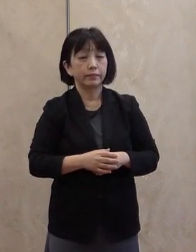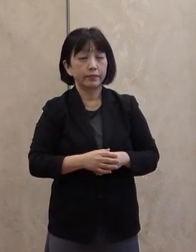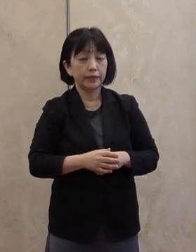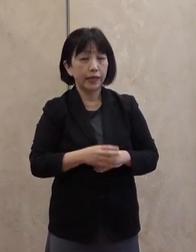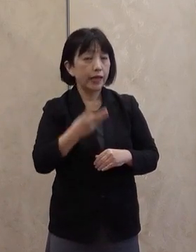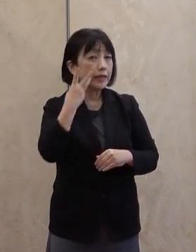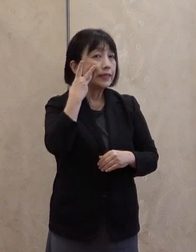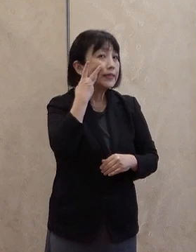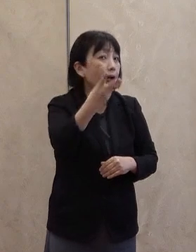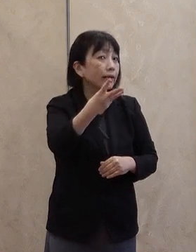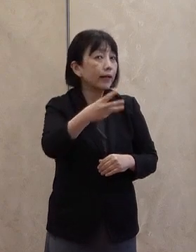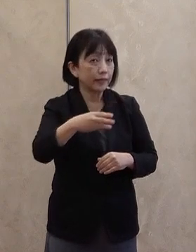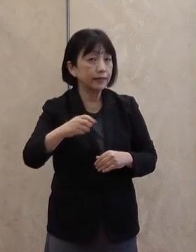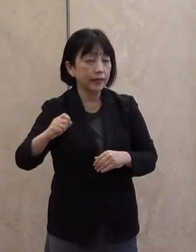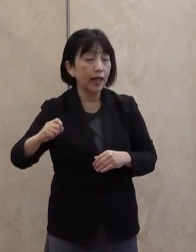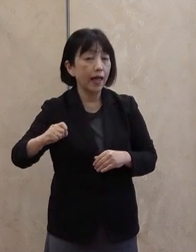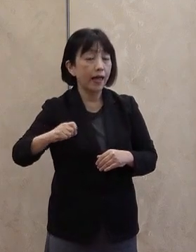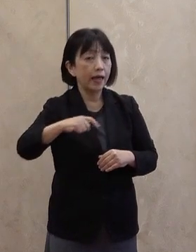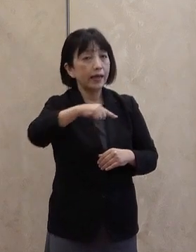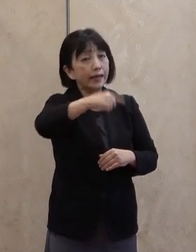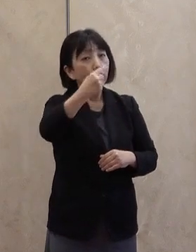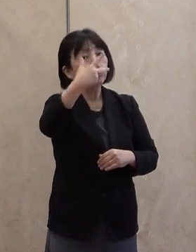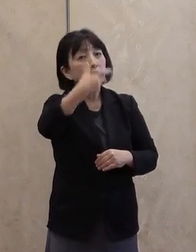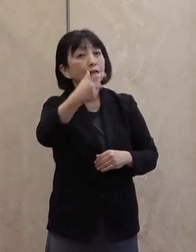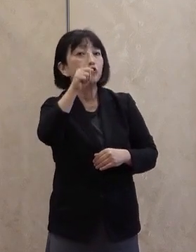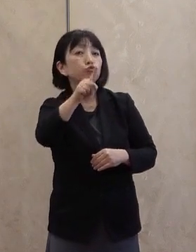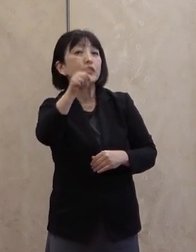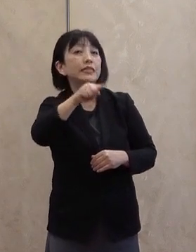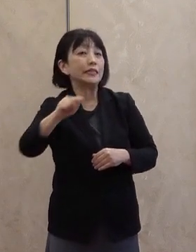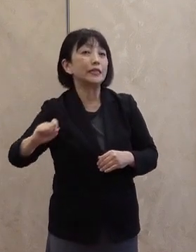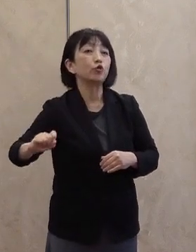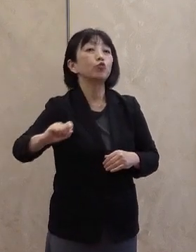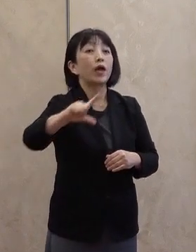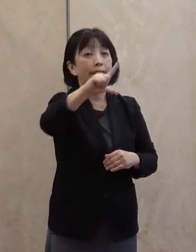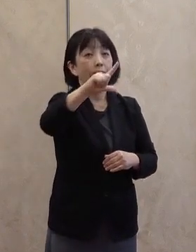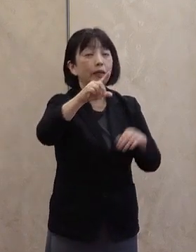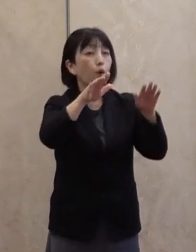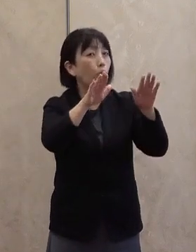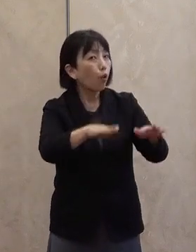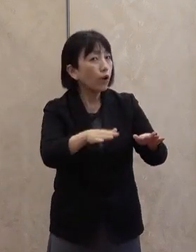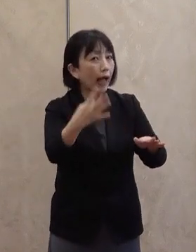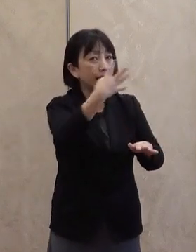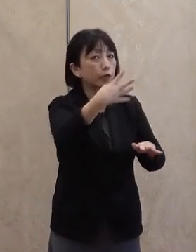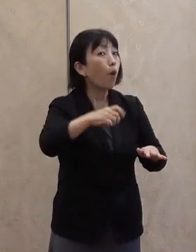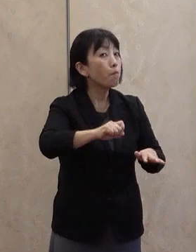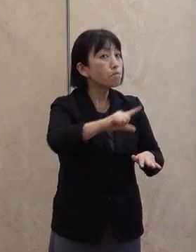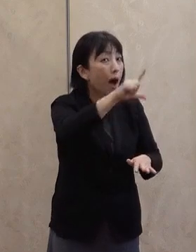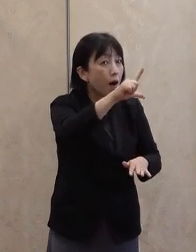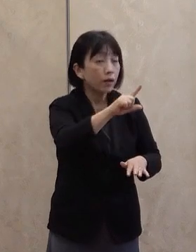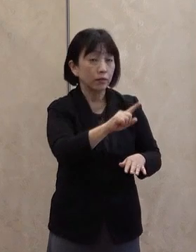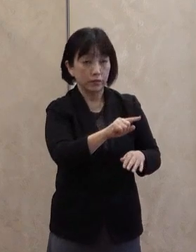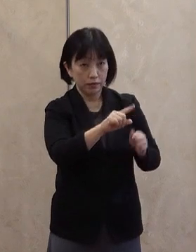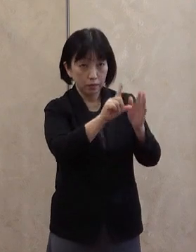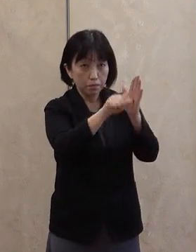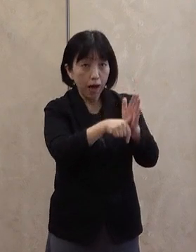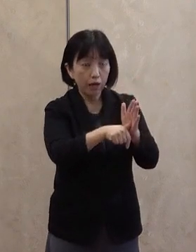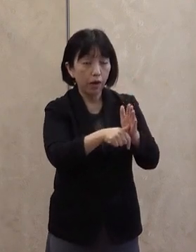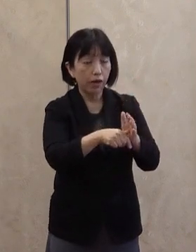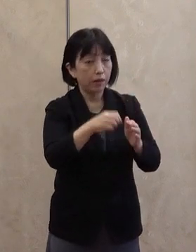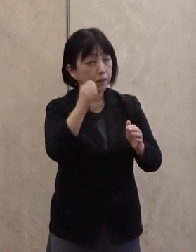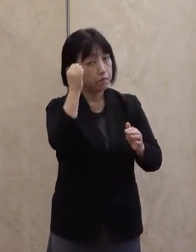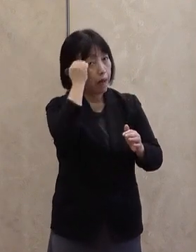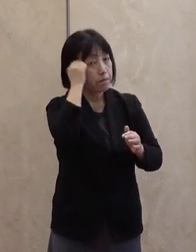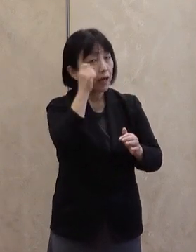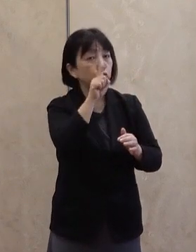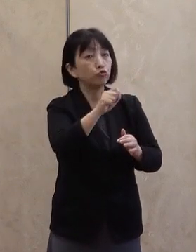約3ヶ月で171名の増加となりましたが、今回の波については13日で